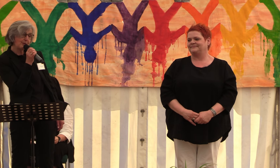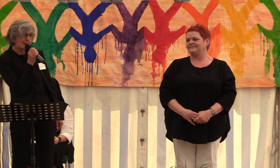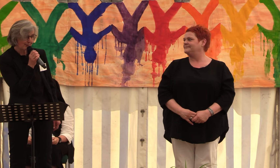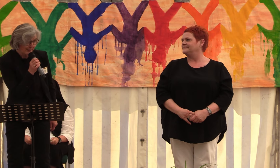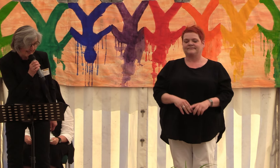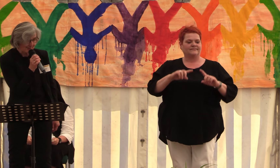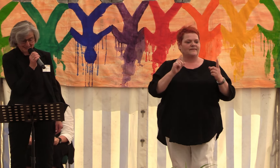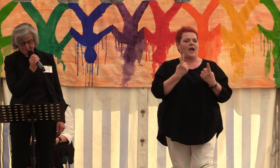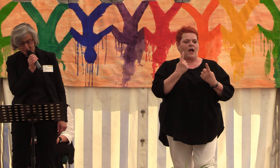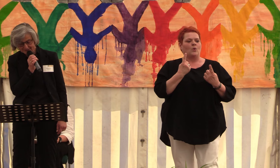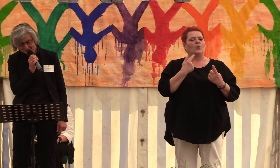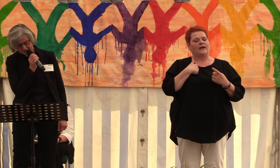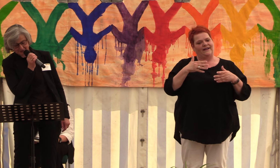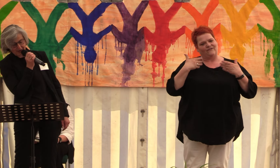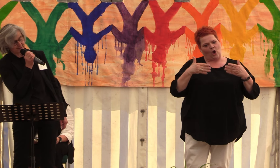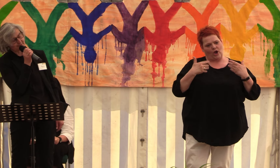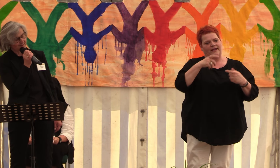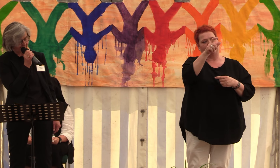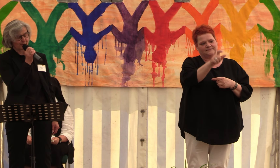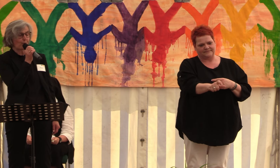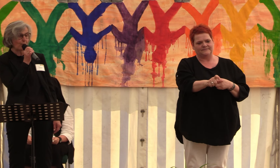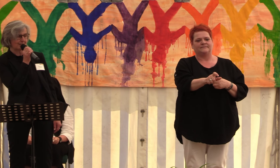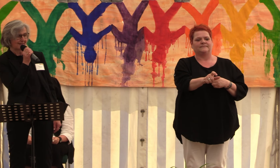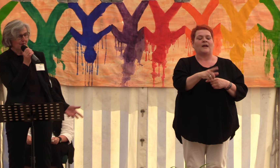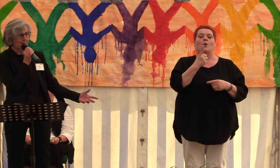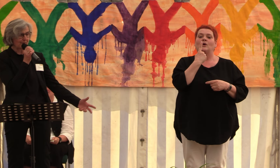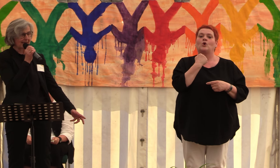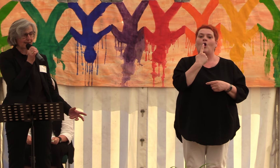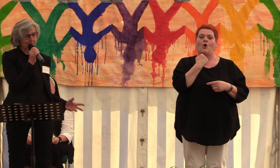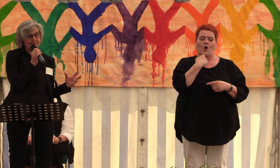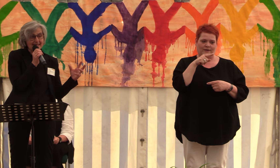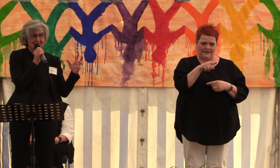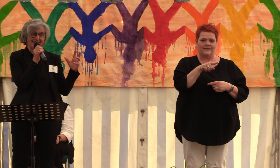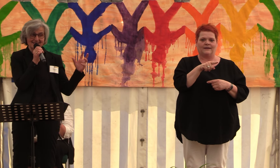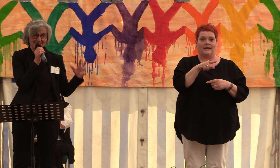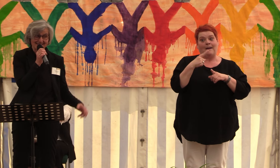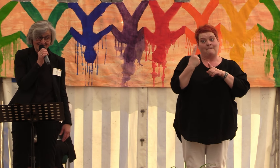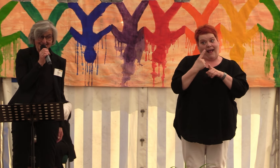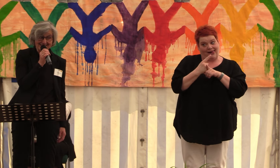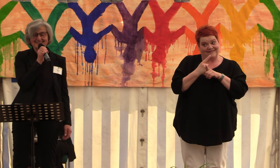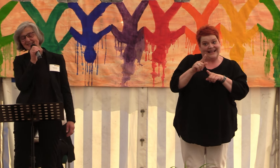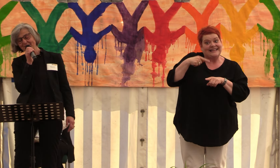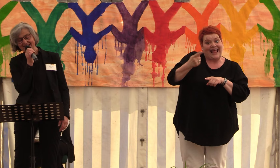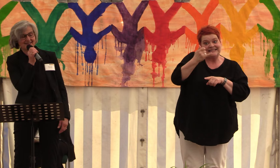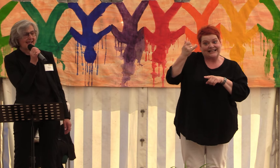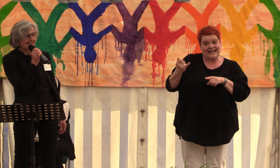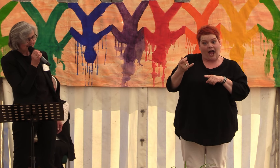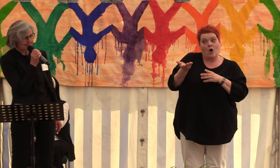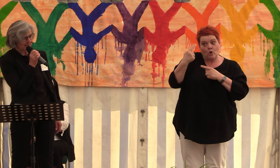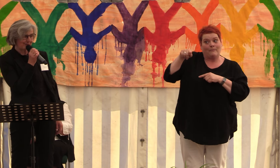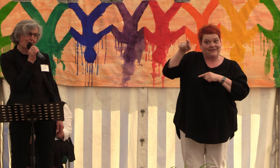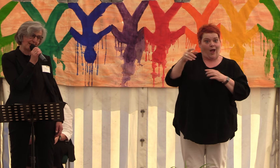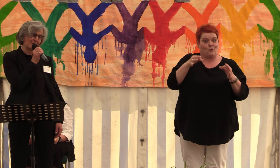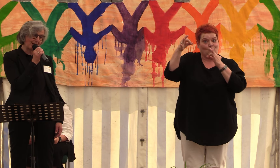Und was mich persönlich auch sehr freut, aus Roth, wo wir ja bald nächstes Jahr dann hinziehen werden,